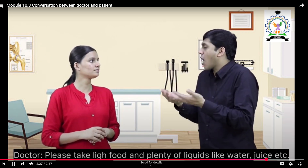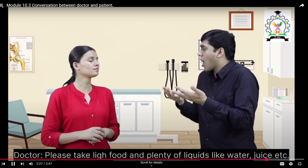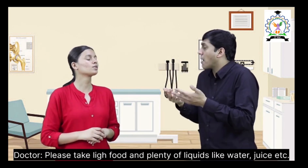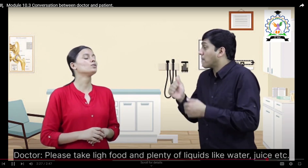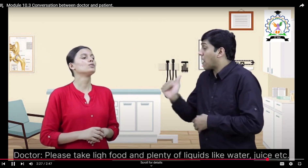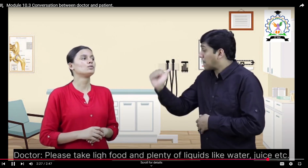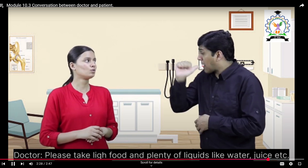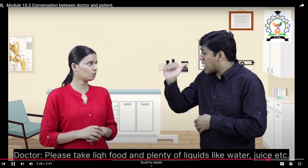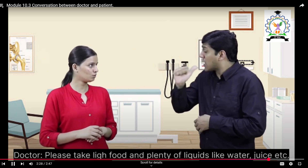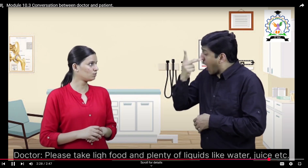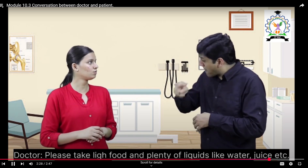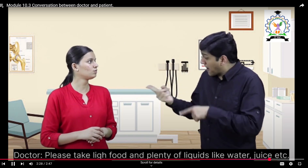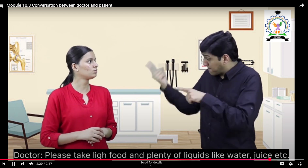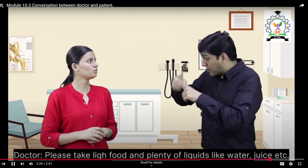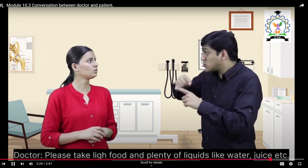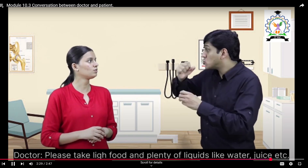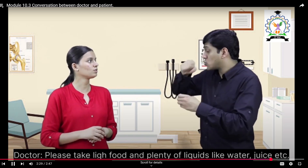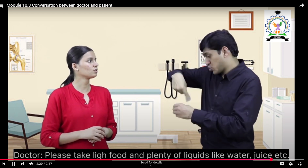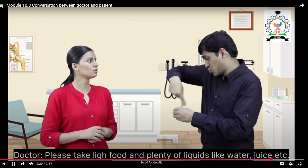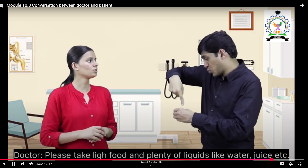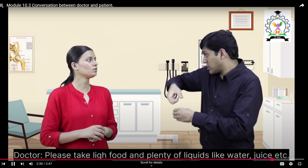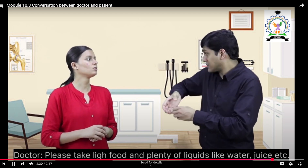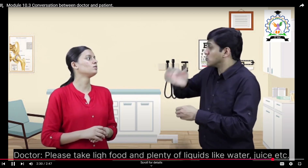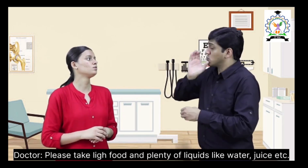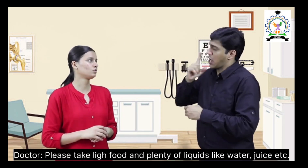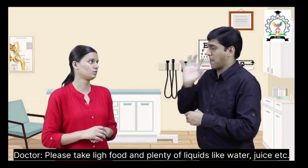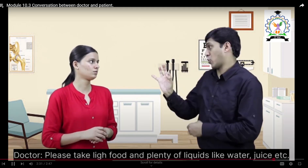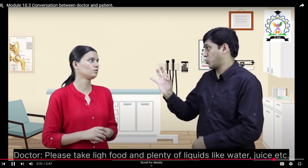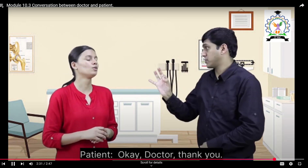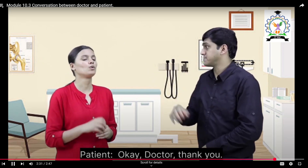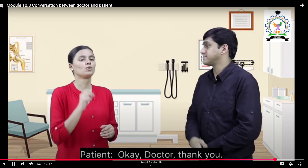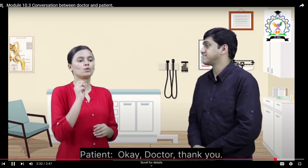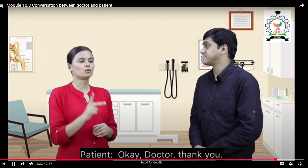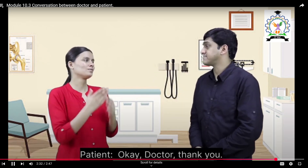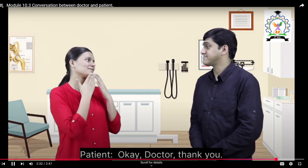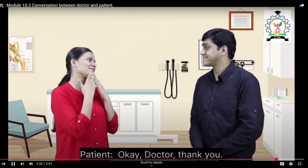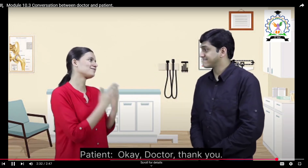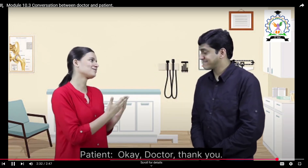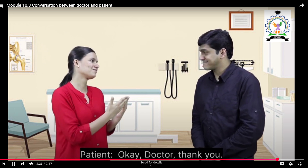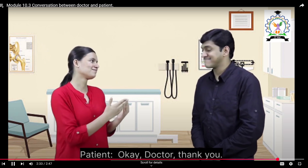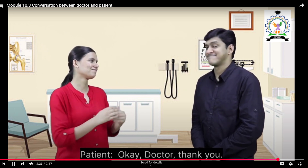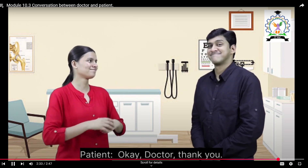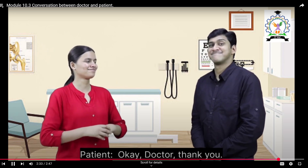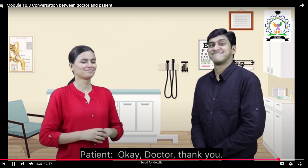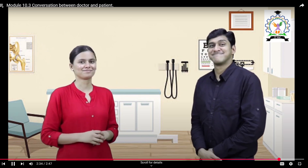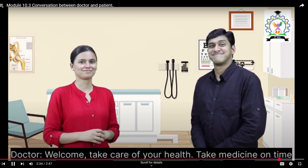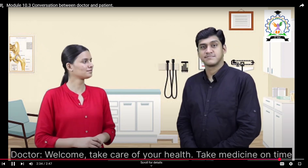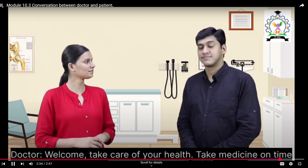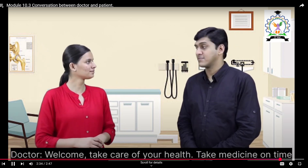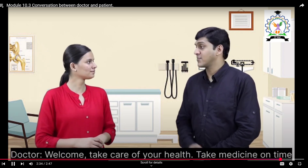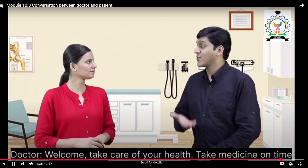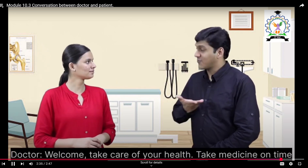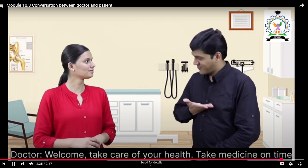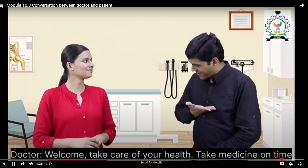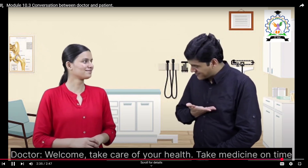तो प्लीज़ आप ना हैवी फूड मत लीजिएगा, हल्का खाना खाना है। जूस पीजिएगा, पानी पीजिएगा। बिल्कुल डॉक्टर,